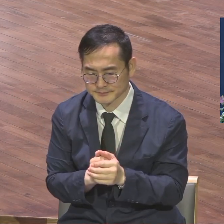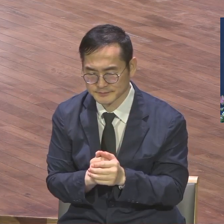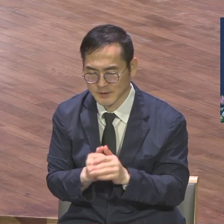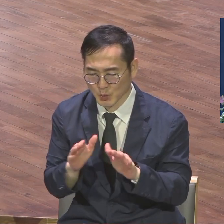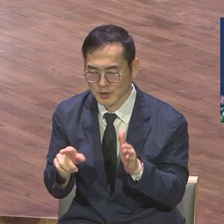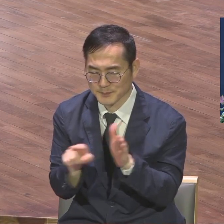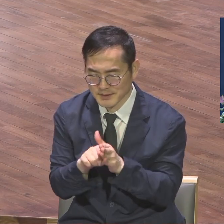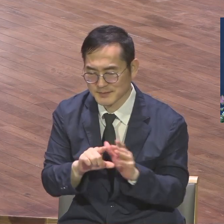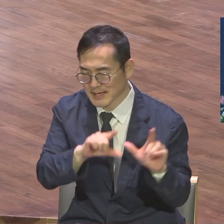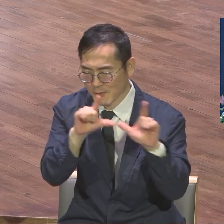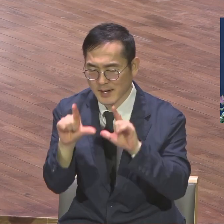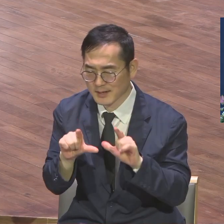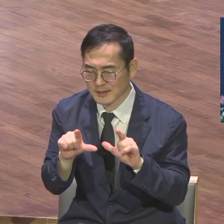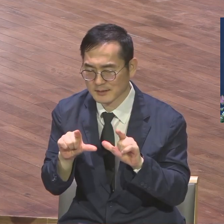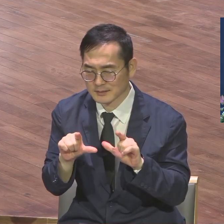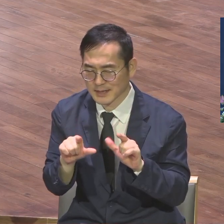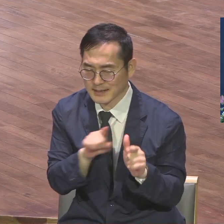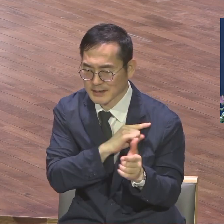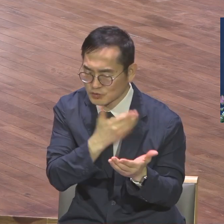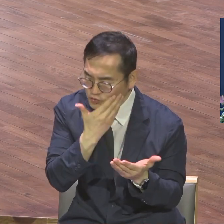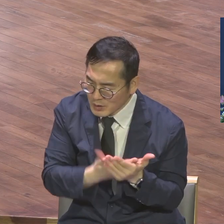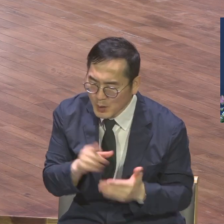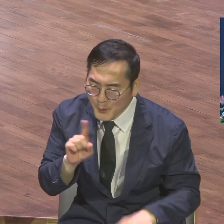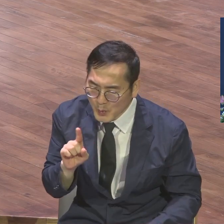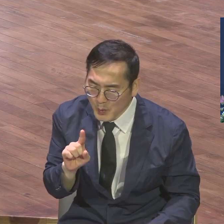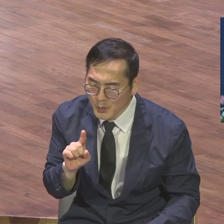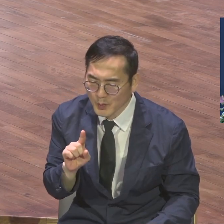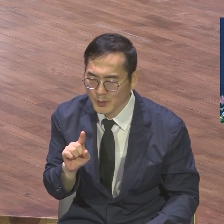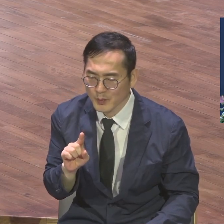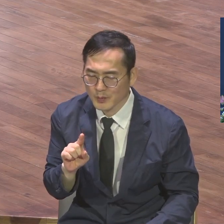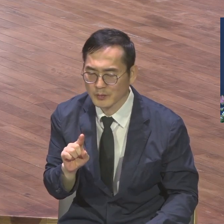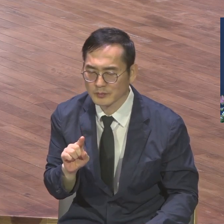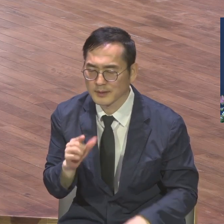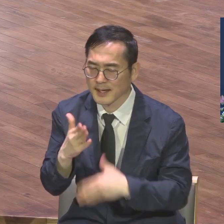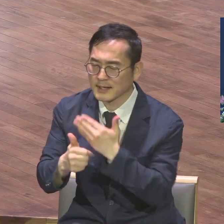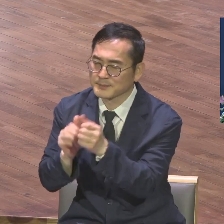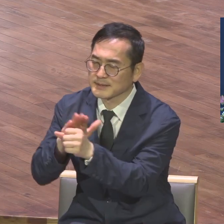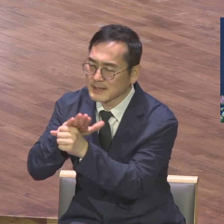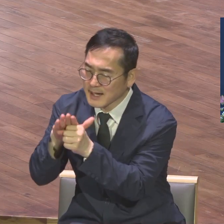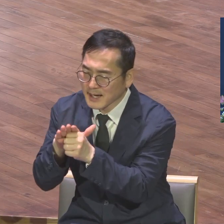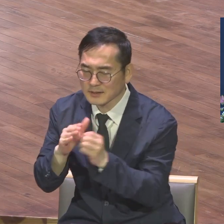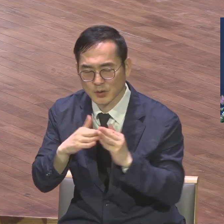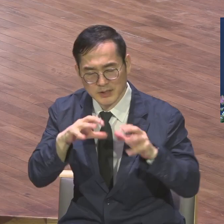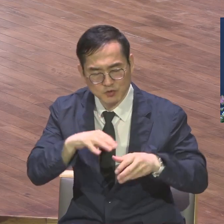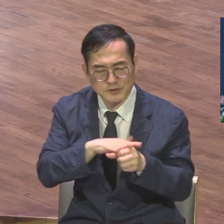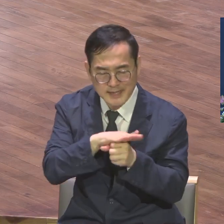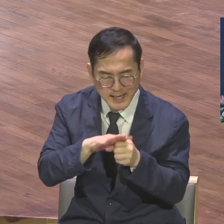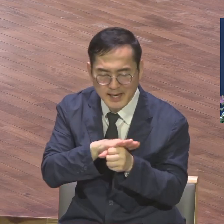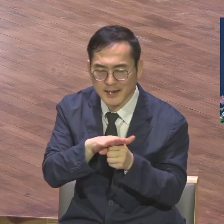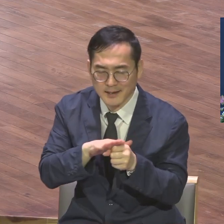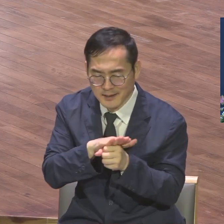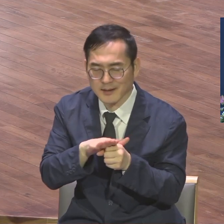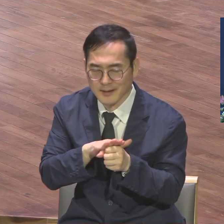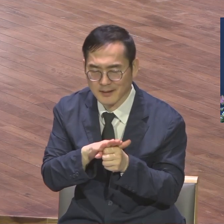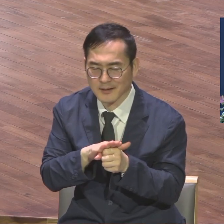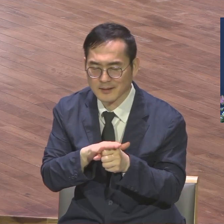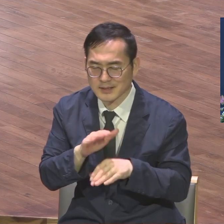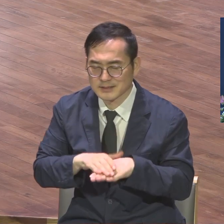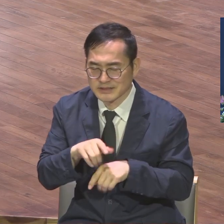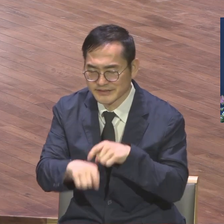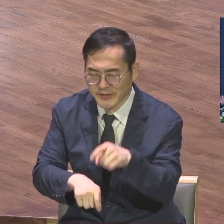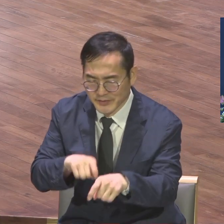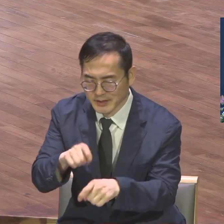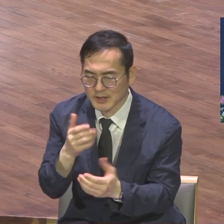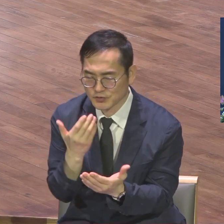또 신앙생활의 핵심이 무엇인가를 깨닫고 위로는 하나님 사랑 아래로는 이웃을 사랑하는 그래서 많은